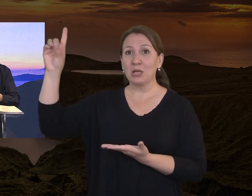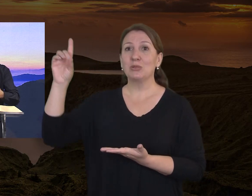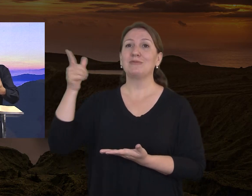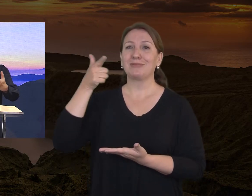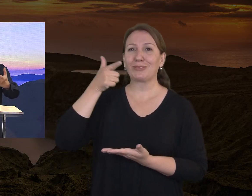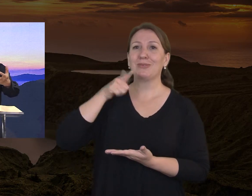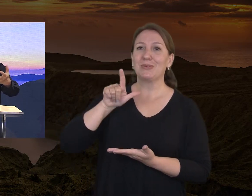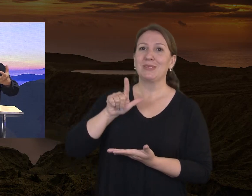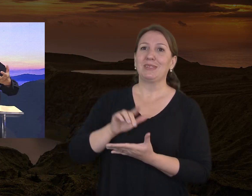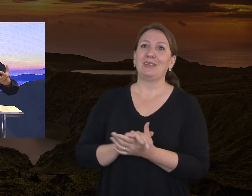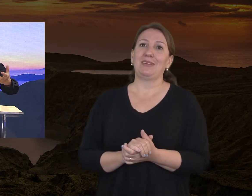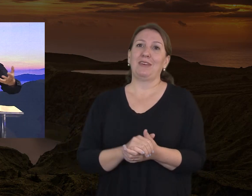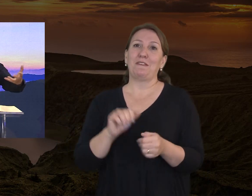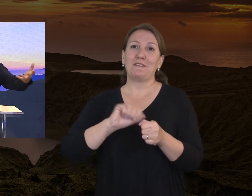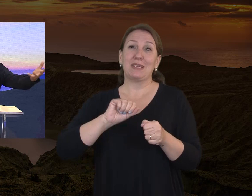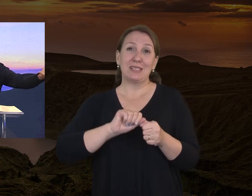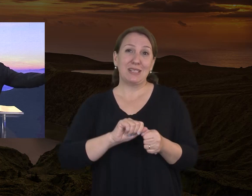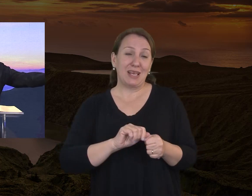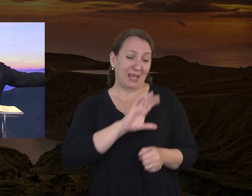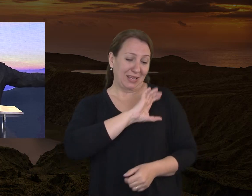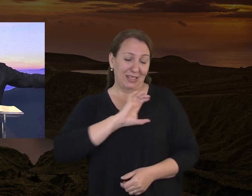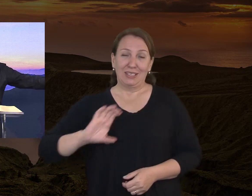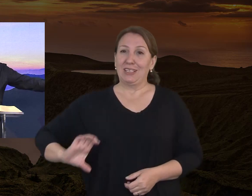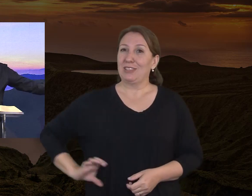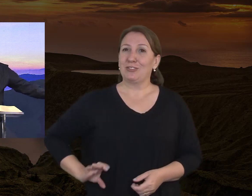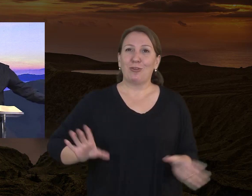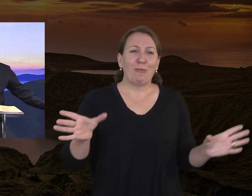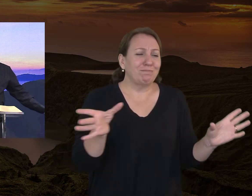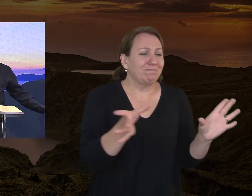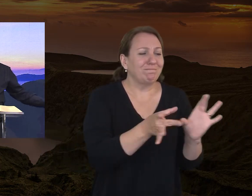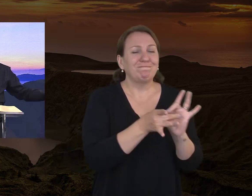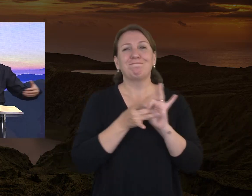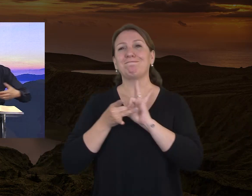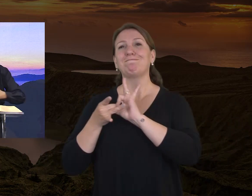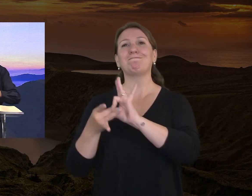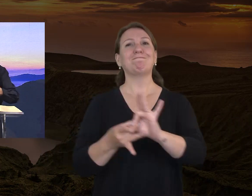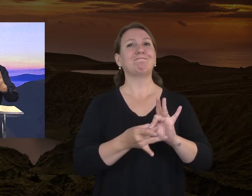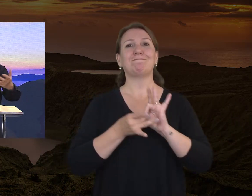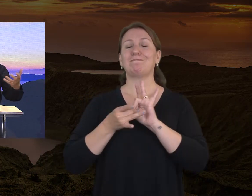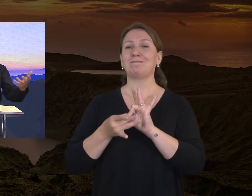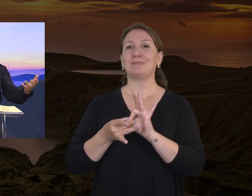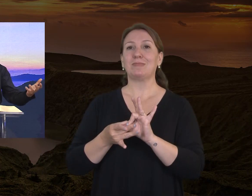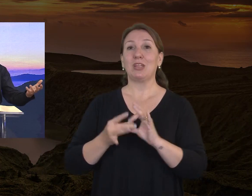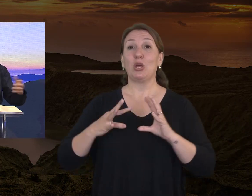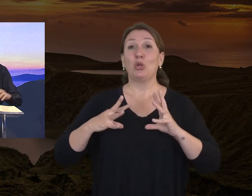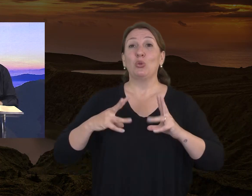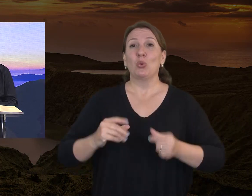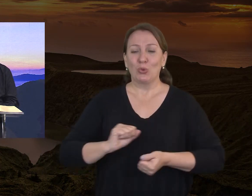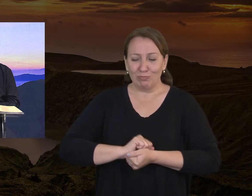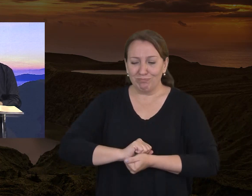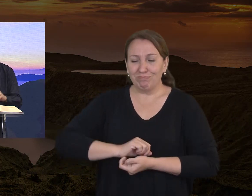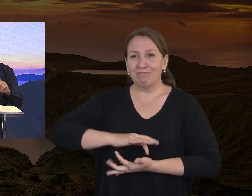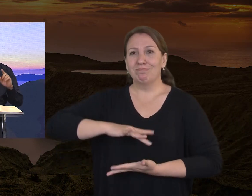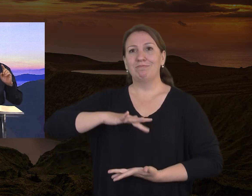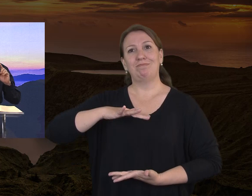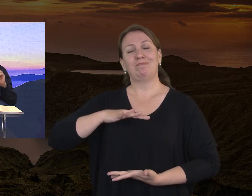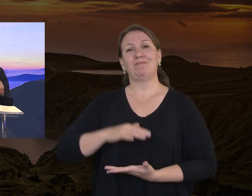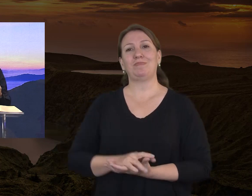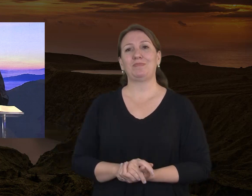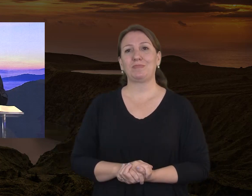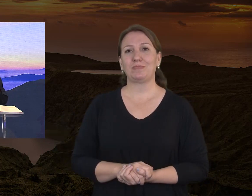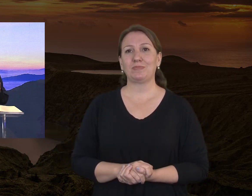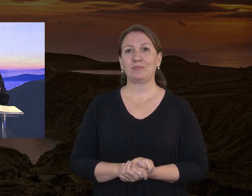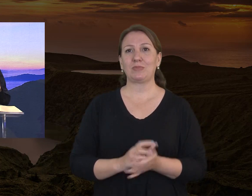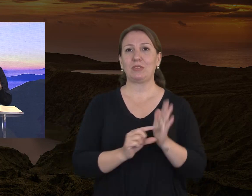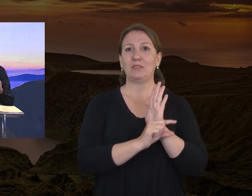Cristo a plenitude através da igreja de todas as coisas. Ele vai encher todas as coisas. Aí versículo